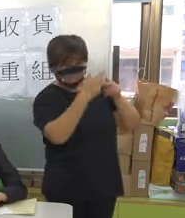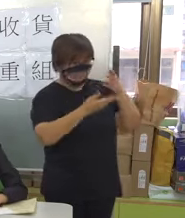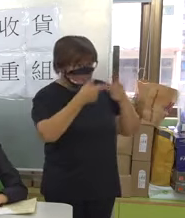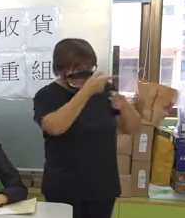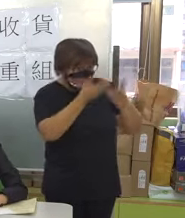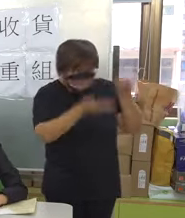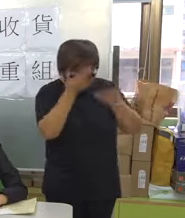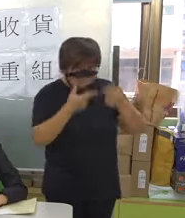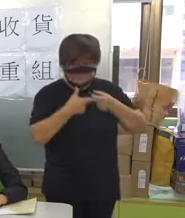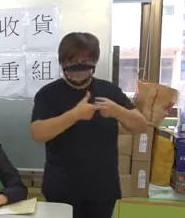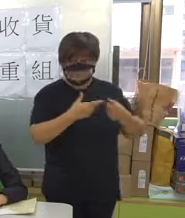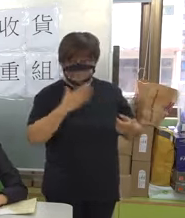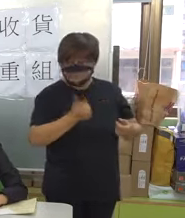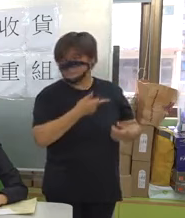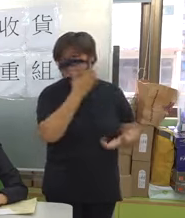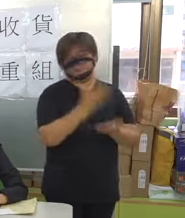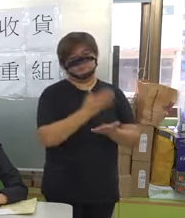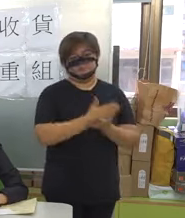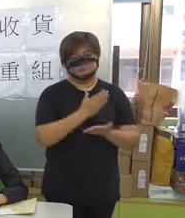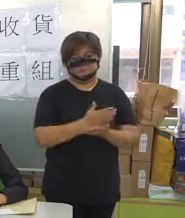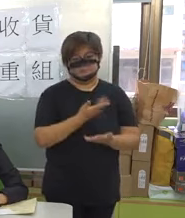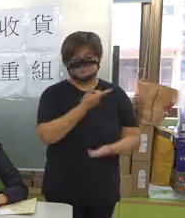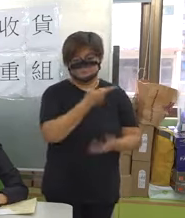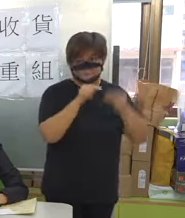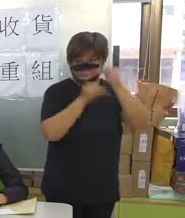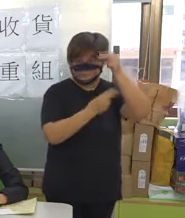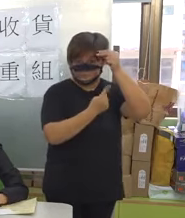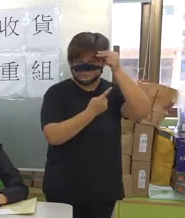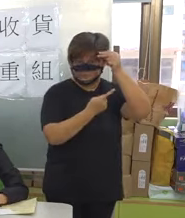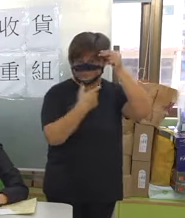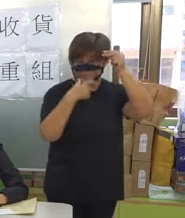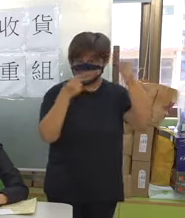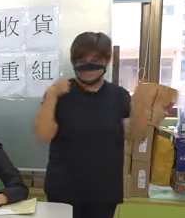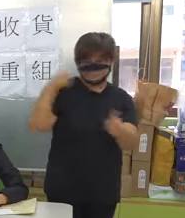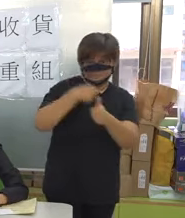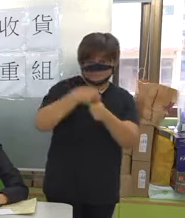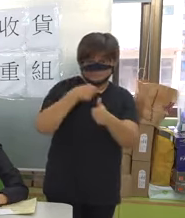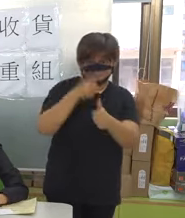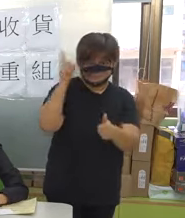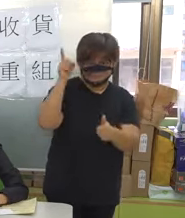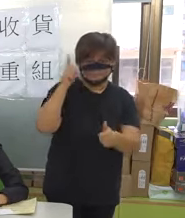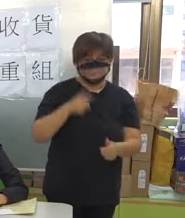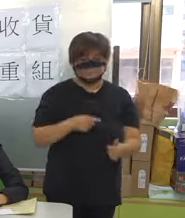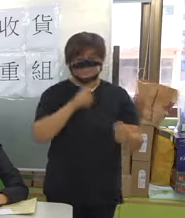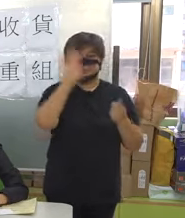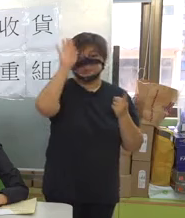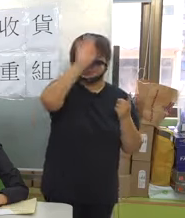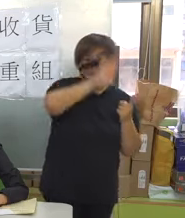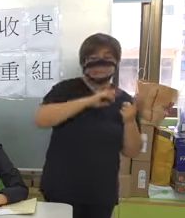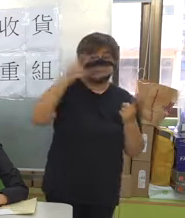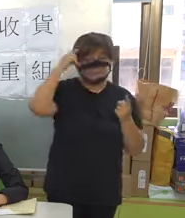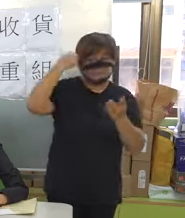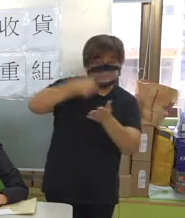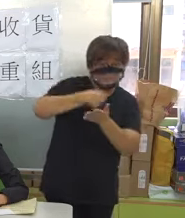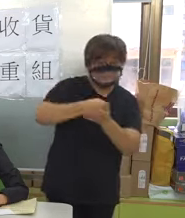然承認721對元朗站市民的無差別恐怖襲擊存在警黑勾結，亦都刻意忽略831警方無理